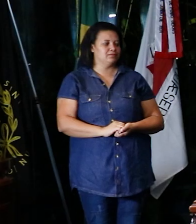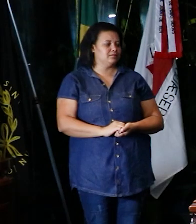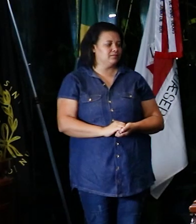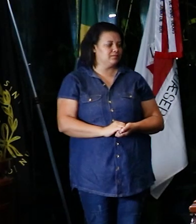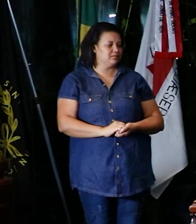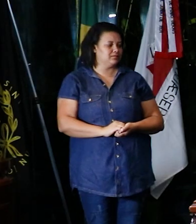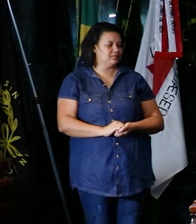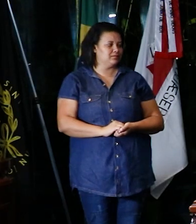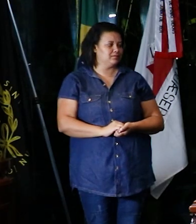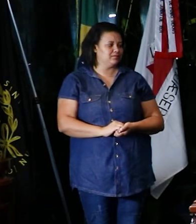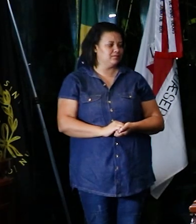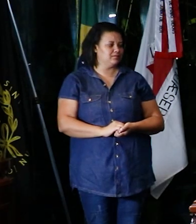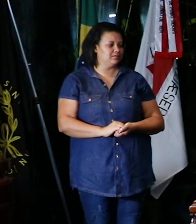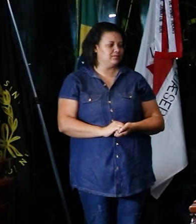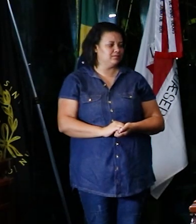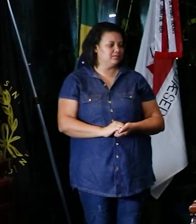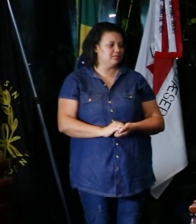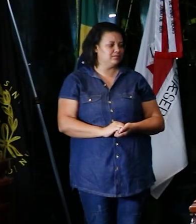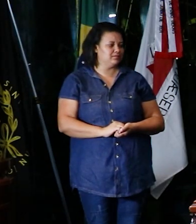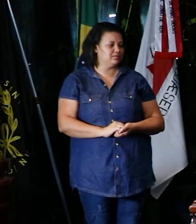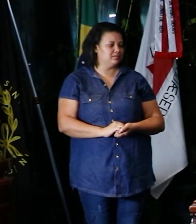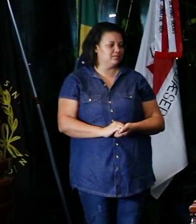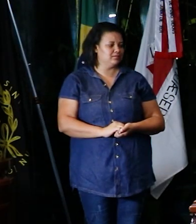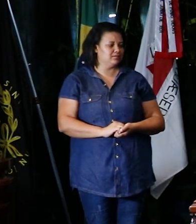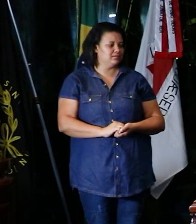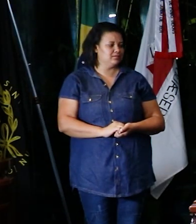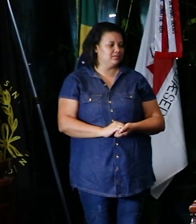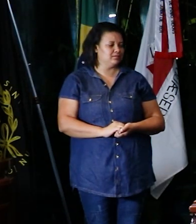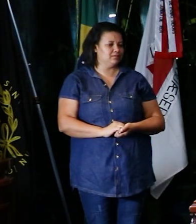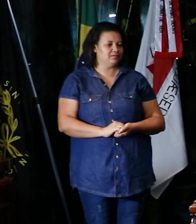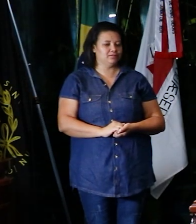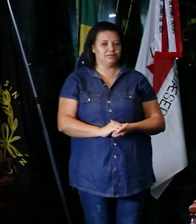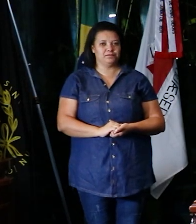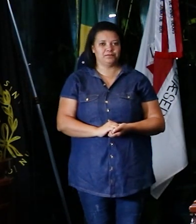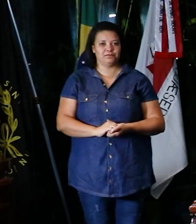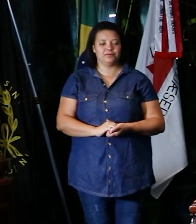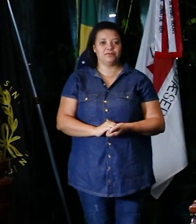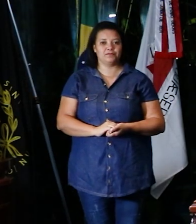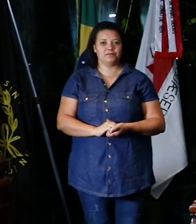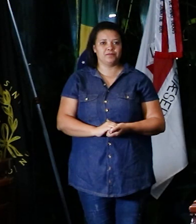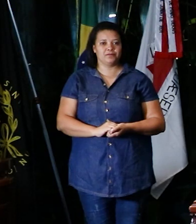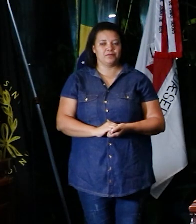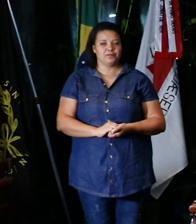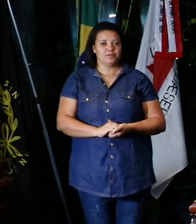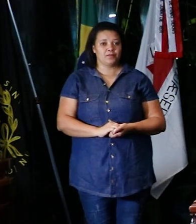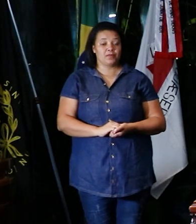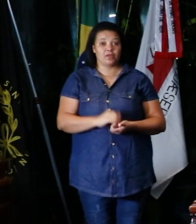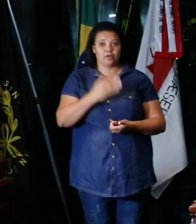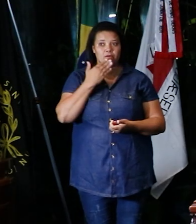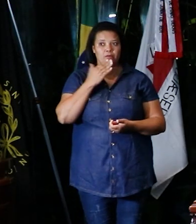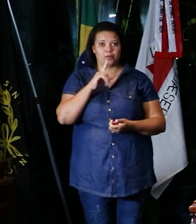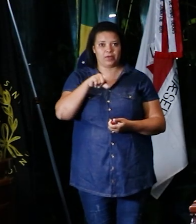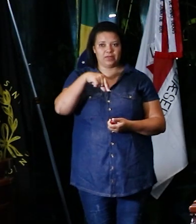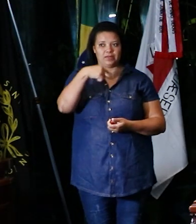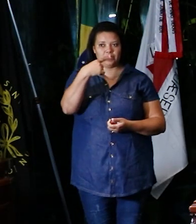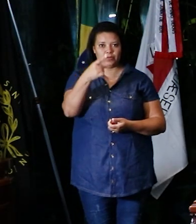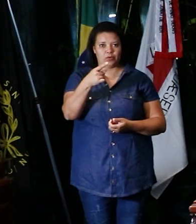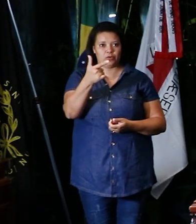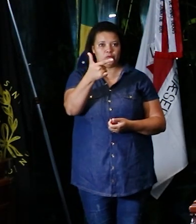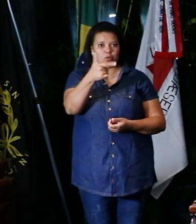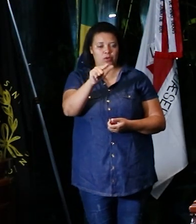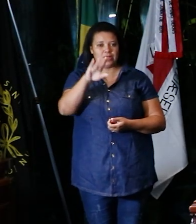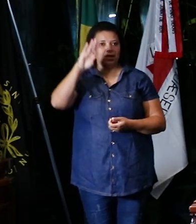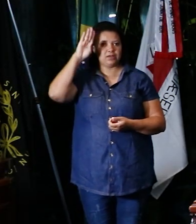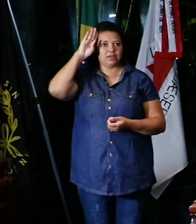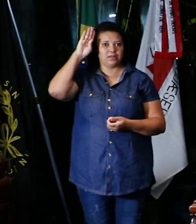Estamos aproveitando bastante, Tânia. Gente, eu prometo que em outra, se a